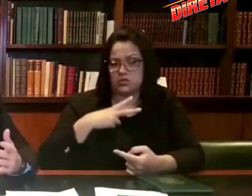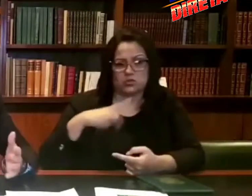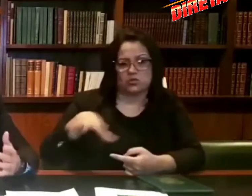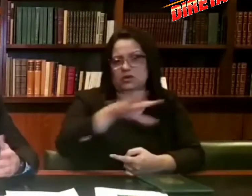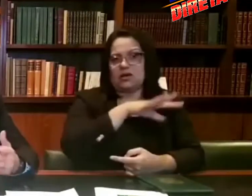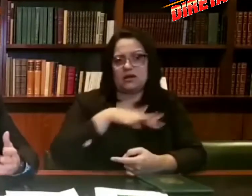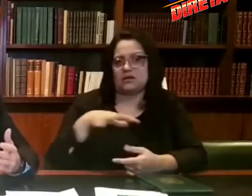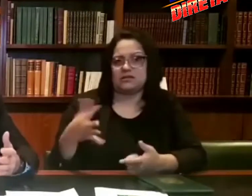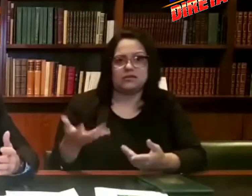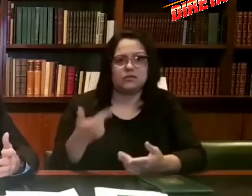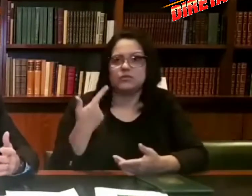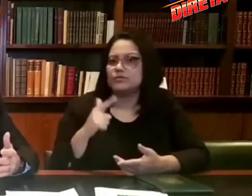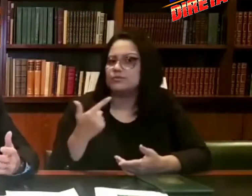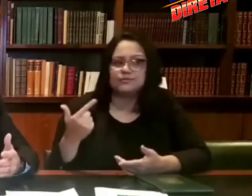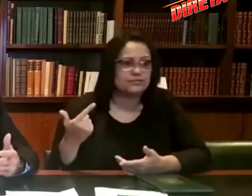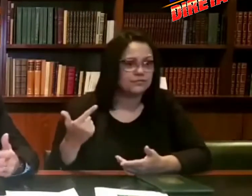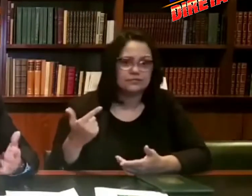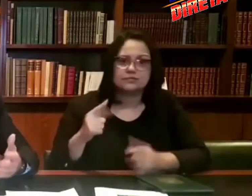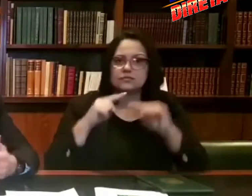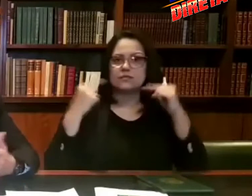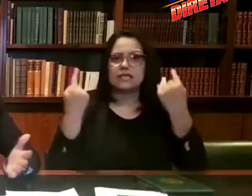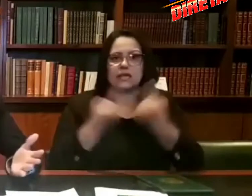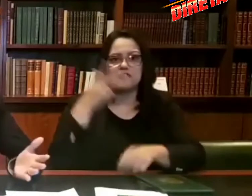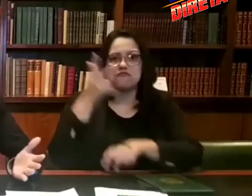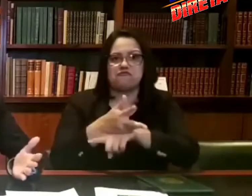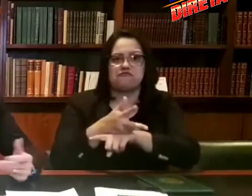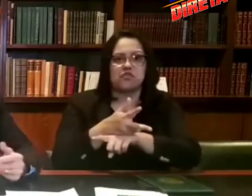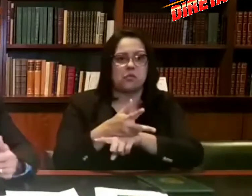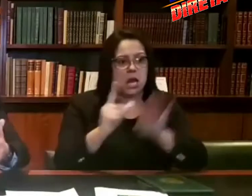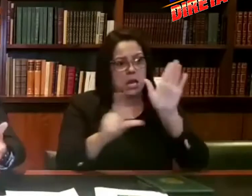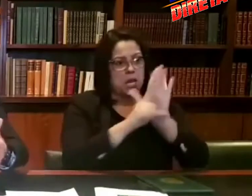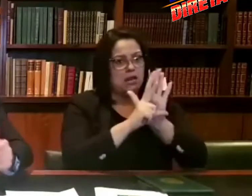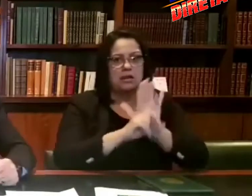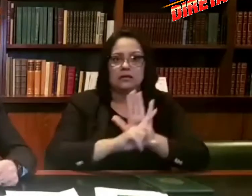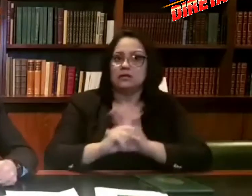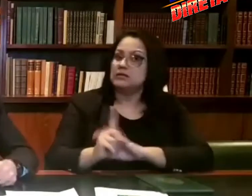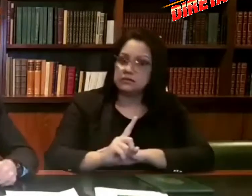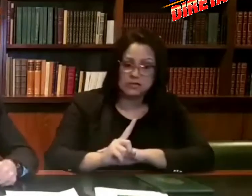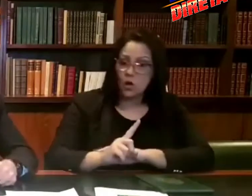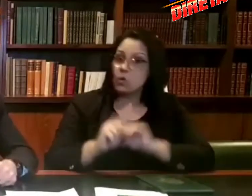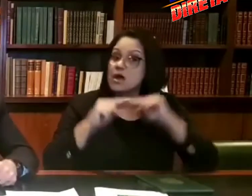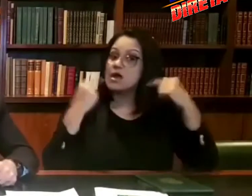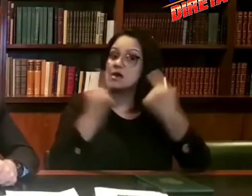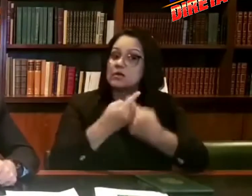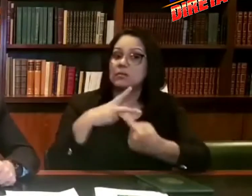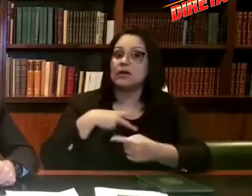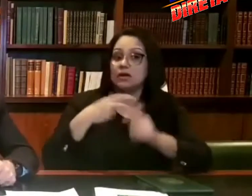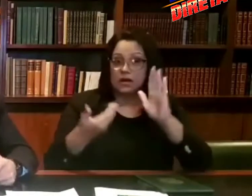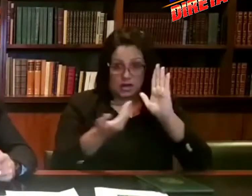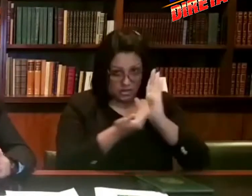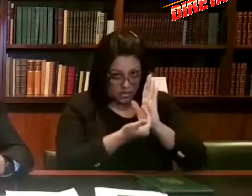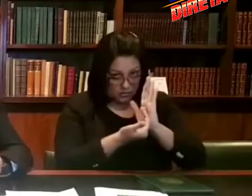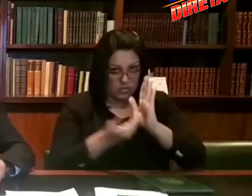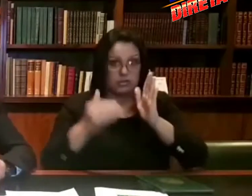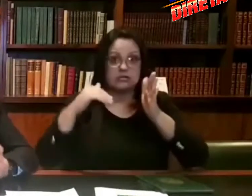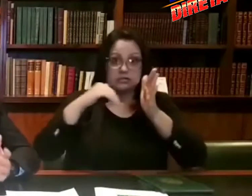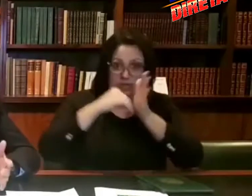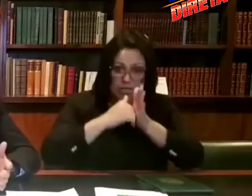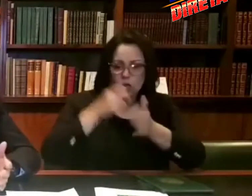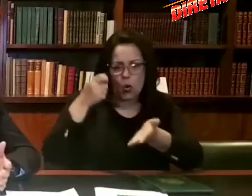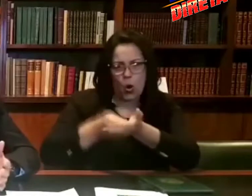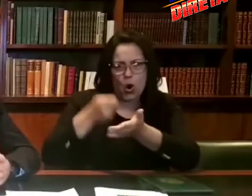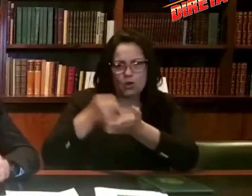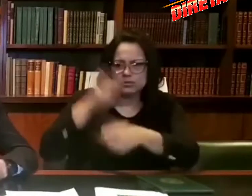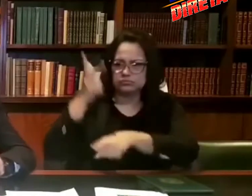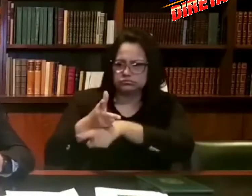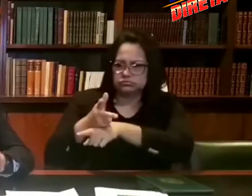nada, não existe, não é uma reunião filmada por força de lei, como é na Câmara, né, como é no Senado Federal. A gente espera que ele